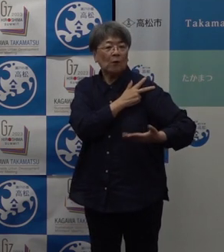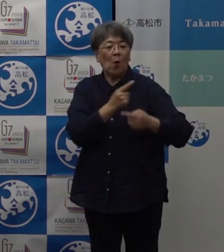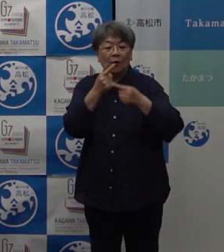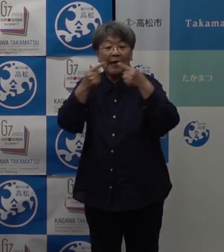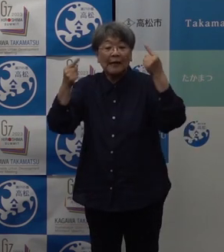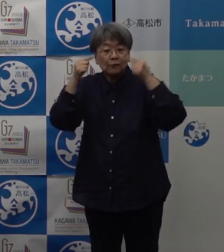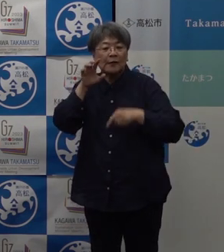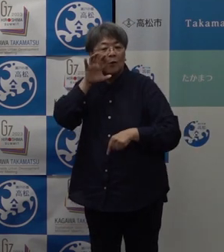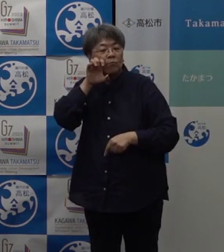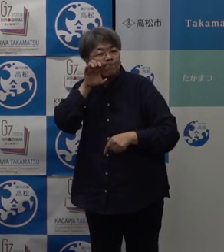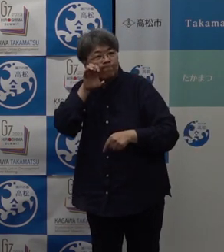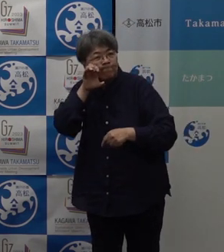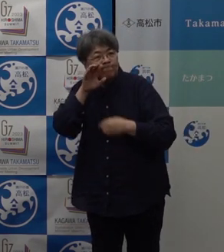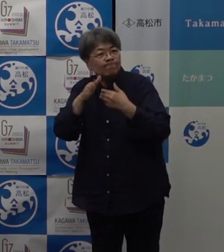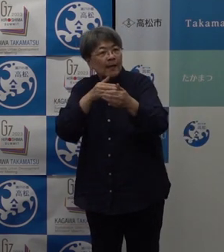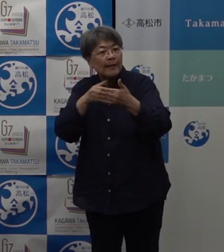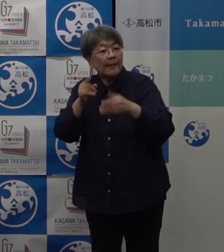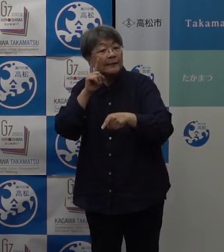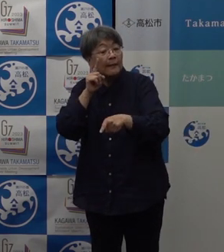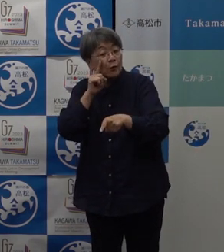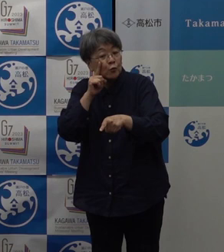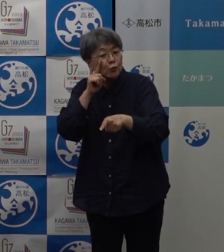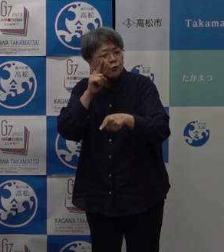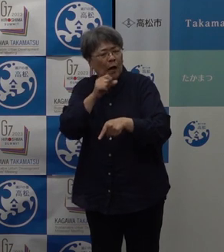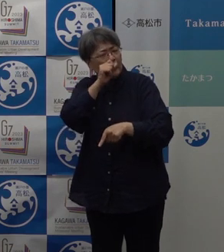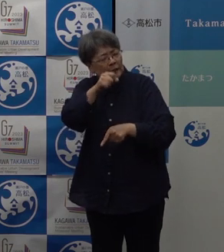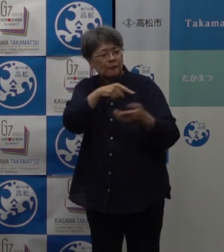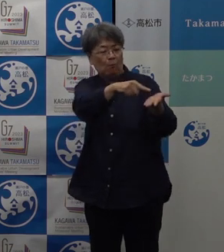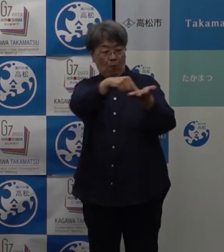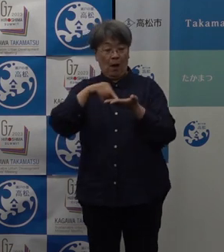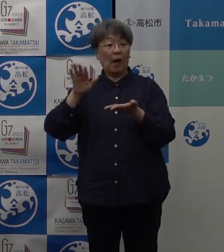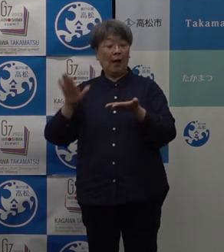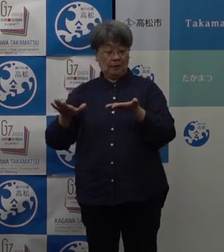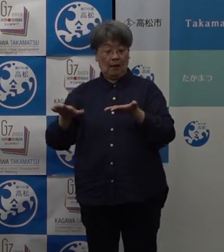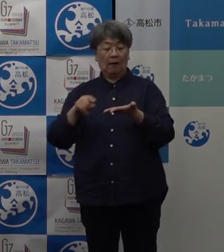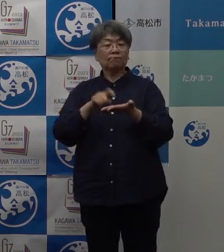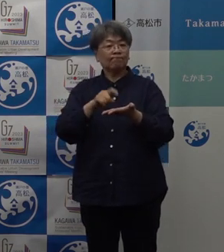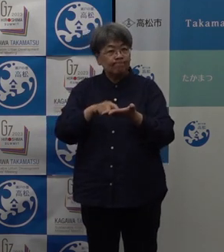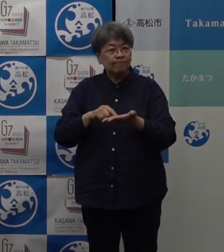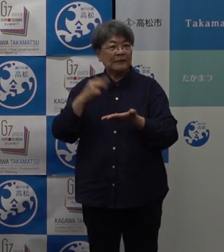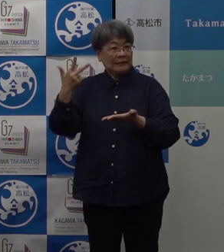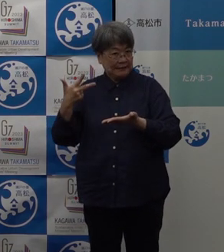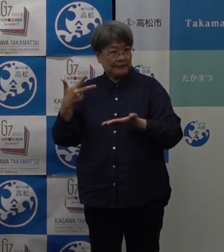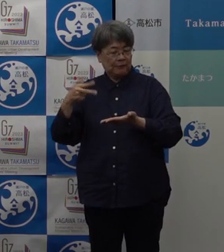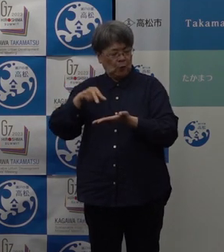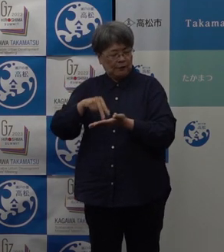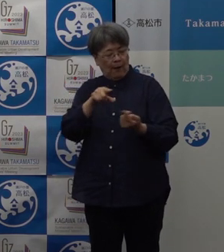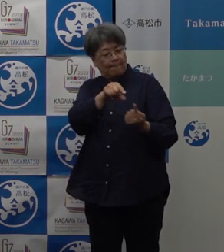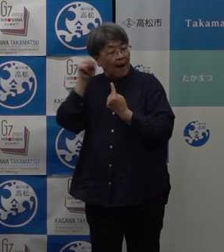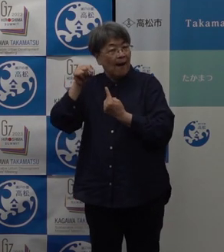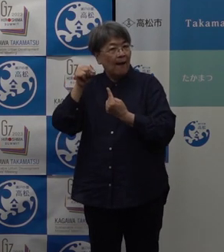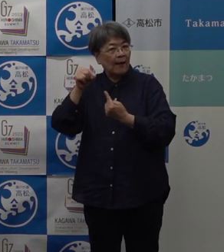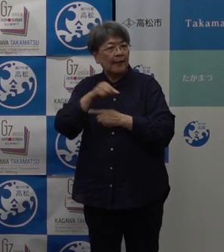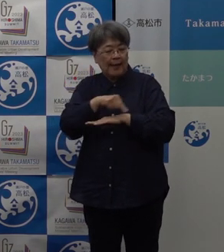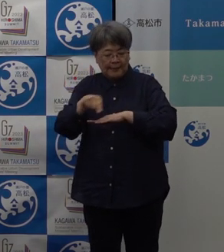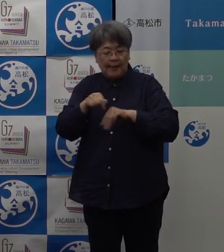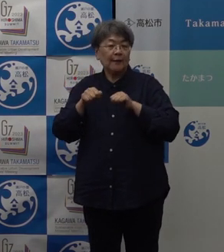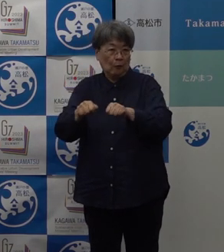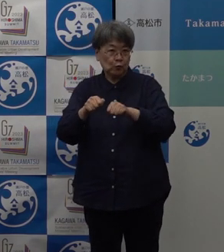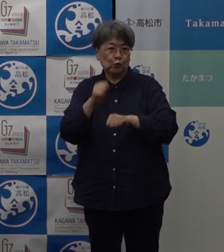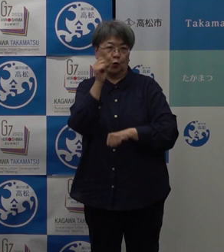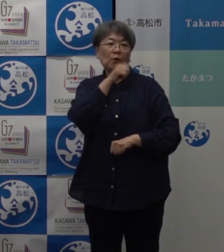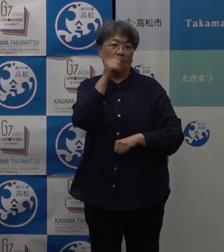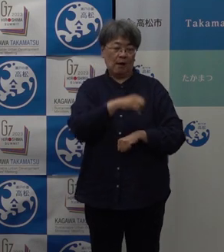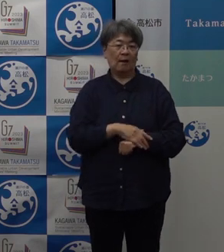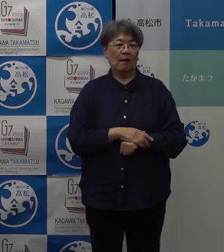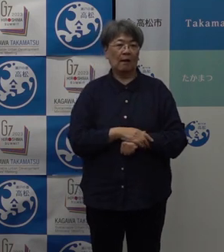してはどうかとの提案がございまして、これを本市の事業として取り入れて実施をしようというものでございます。